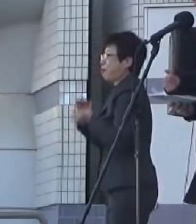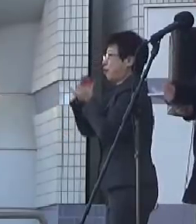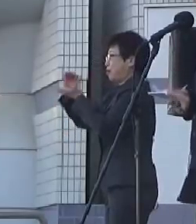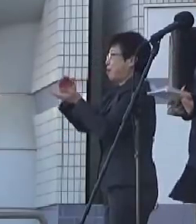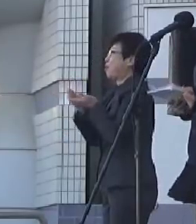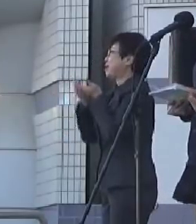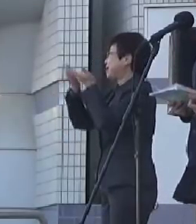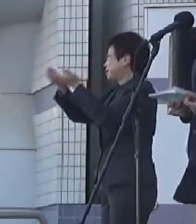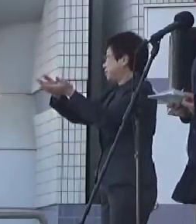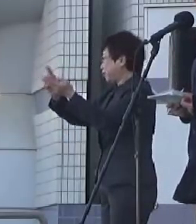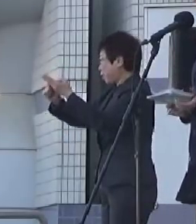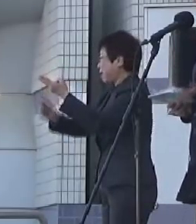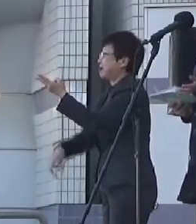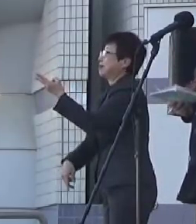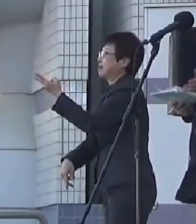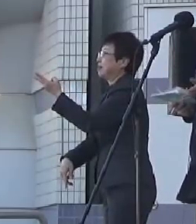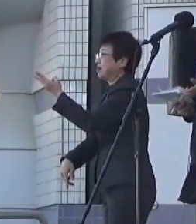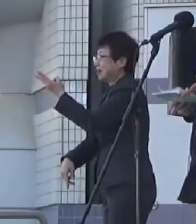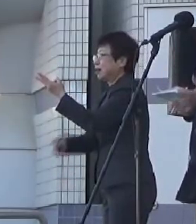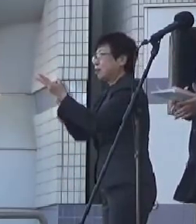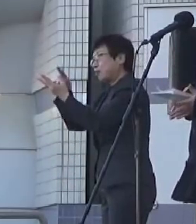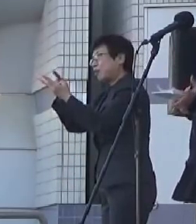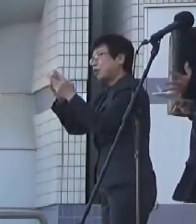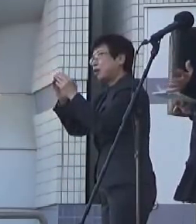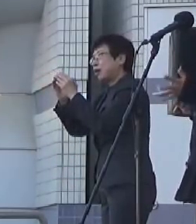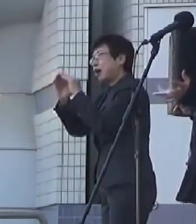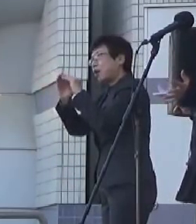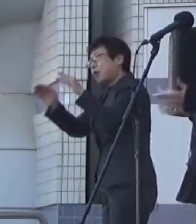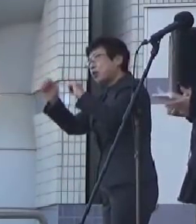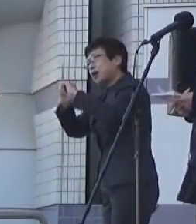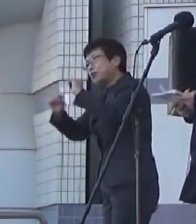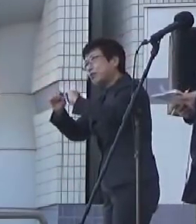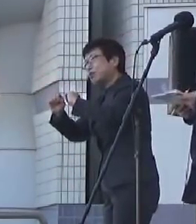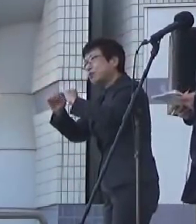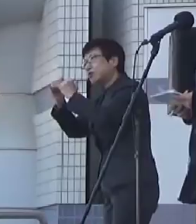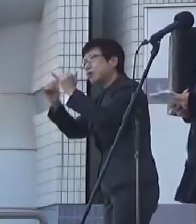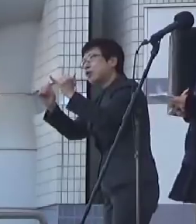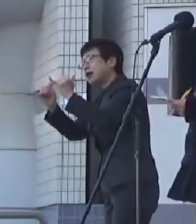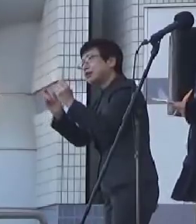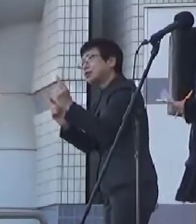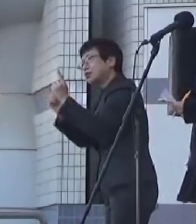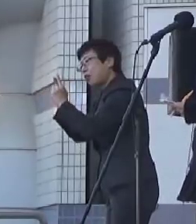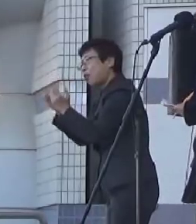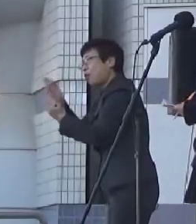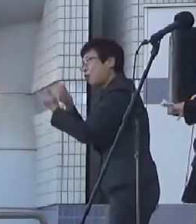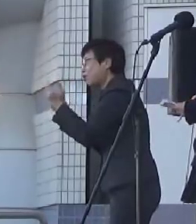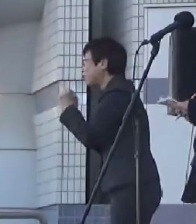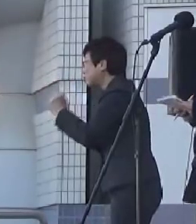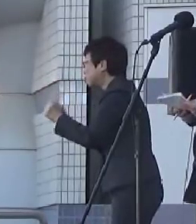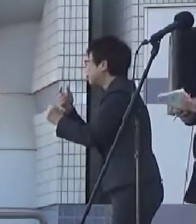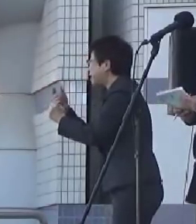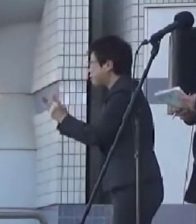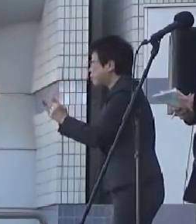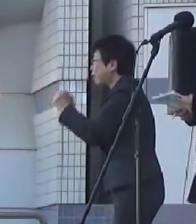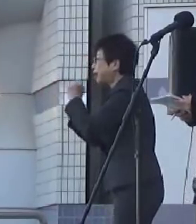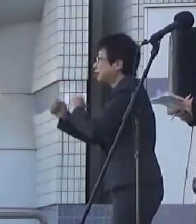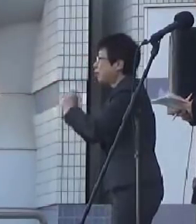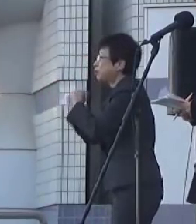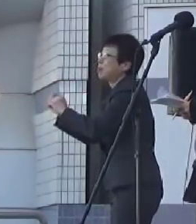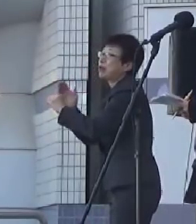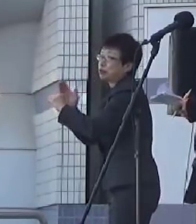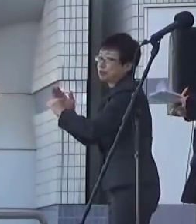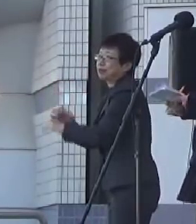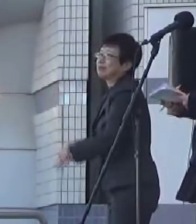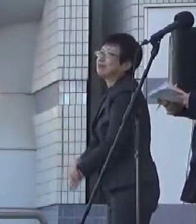こうにお渡ししたりですとか、向こうの平和の活動をしている方々とこう交流をしたりですとか、そのような活動を行